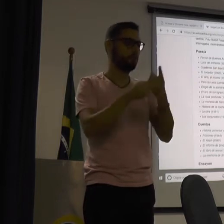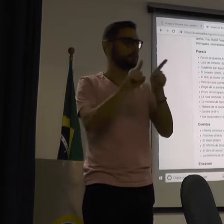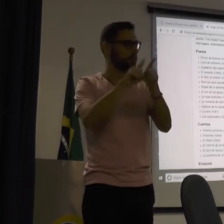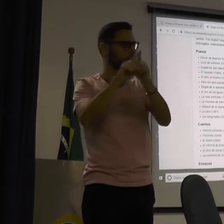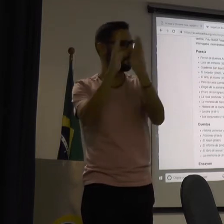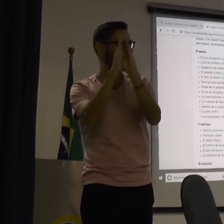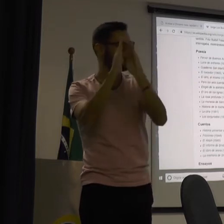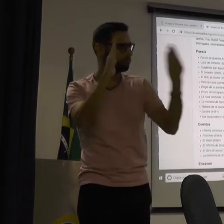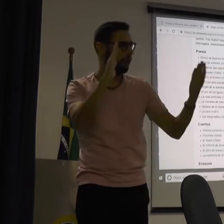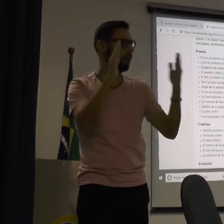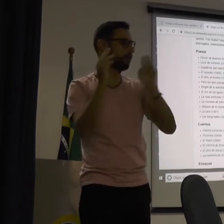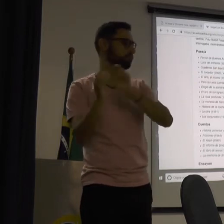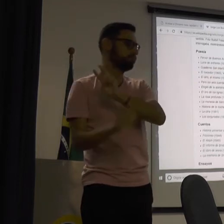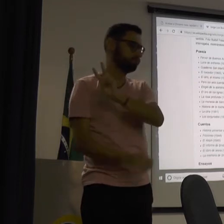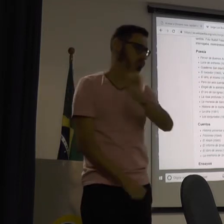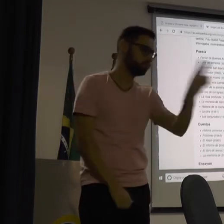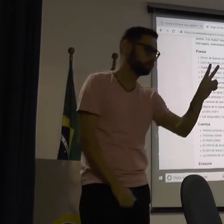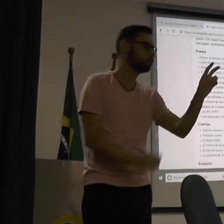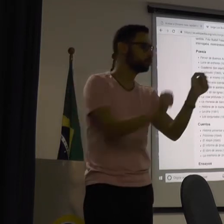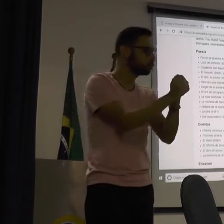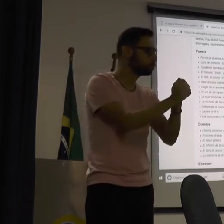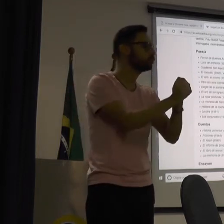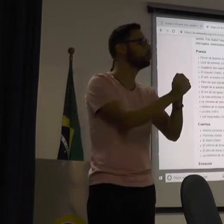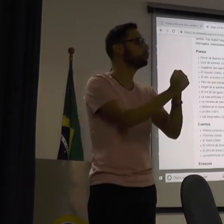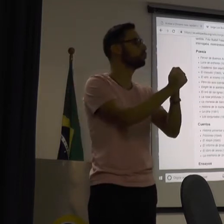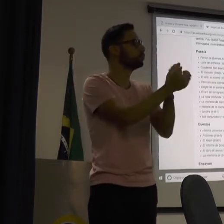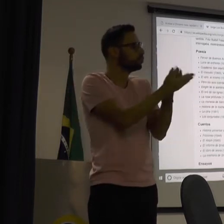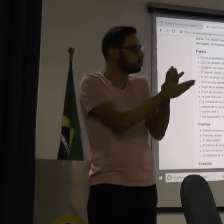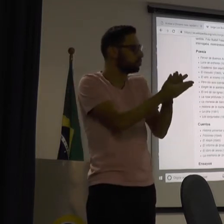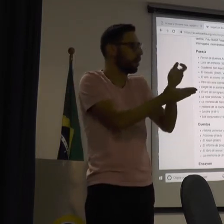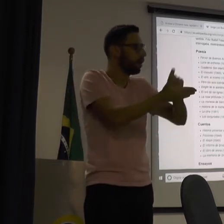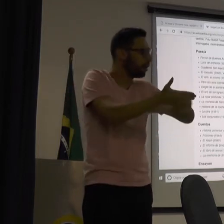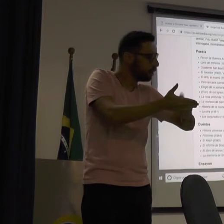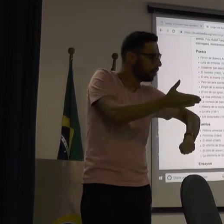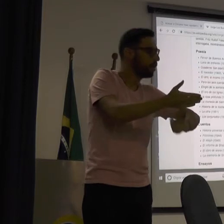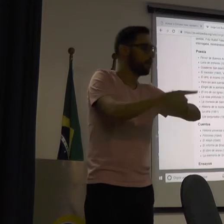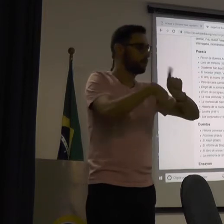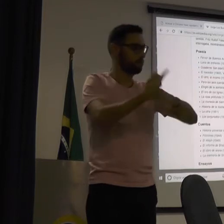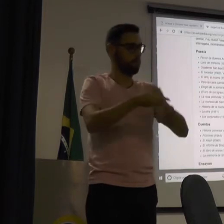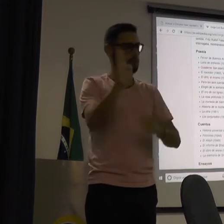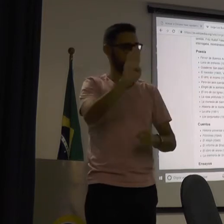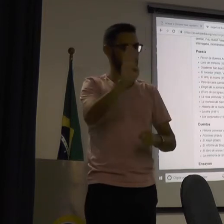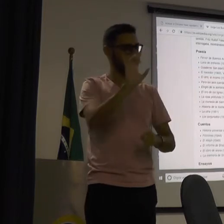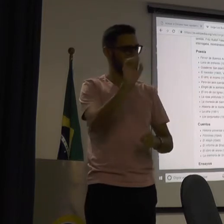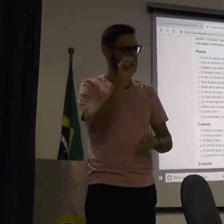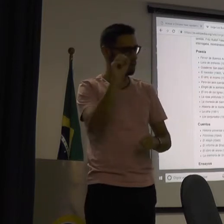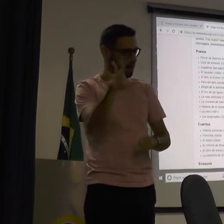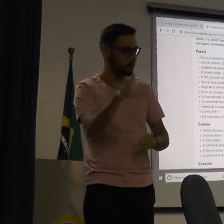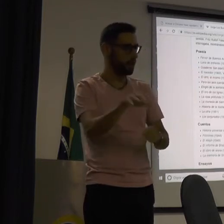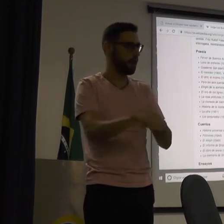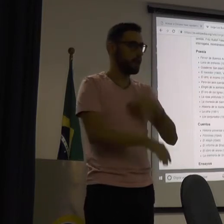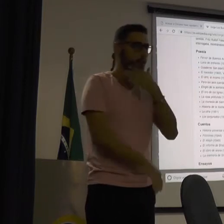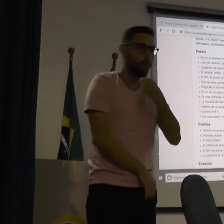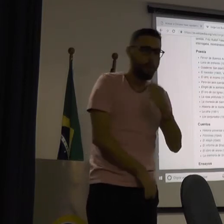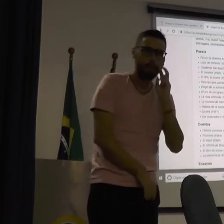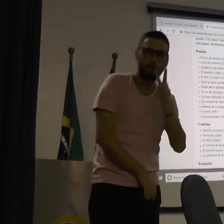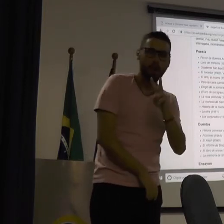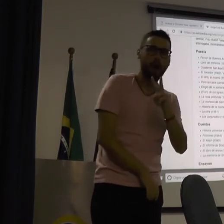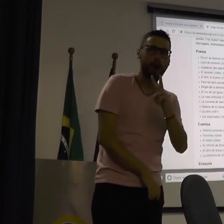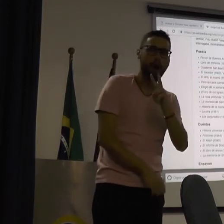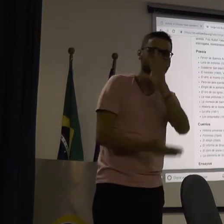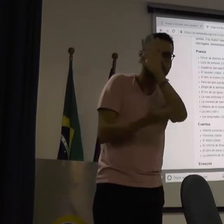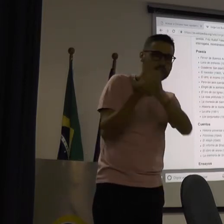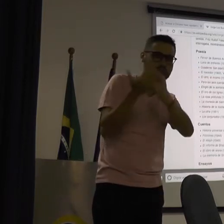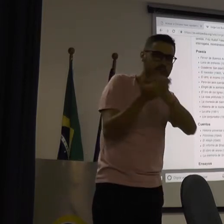coisa em conjunto, e quando o Borges saía, o Bioy Casares ia lá escrever. E depois foi